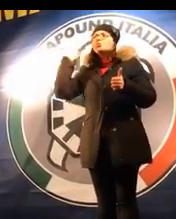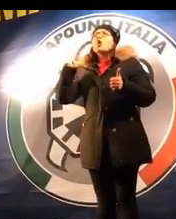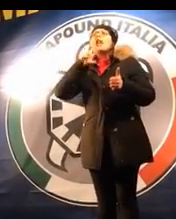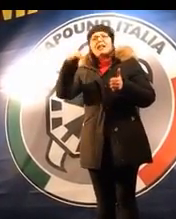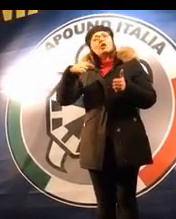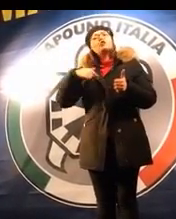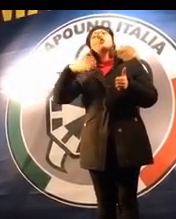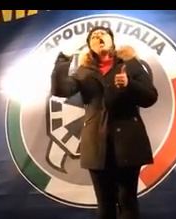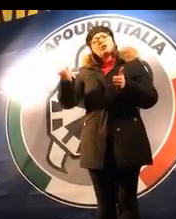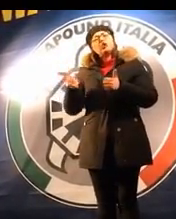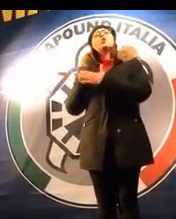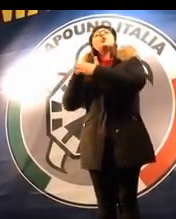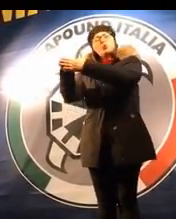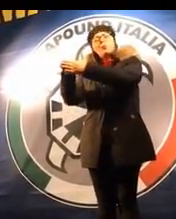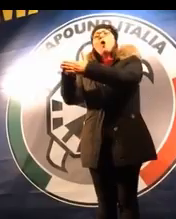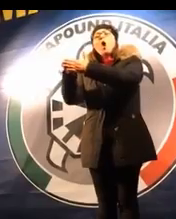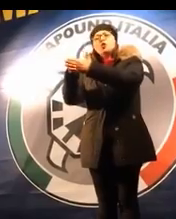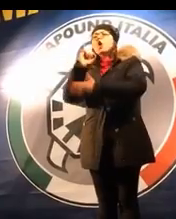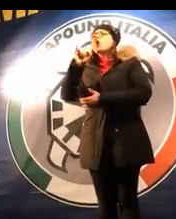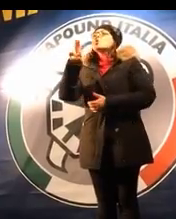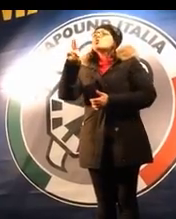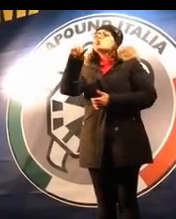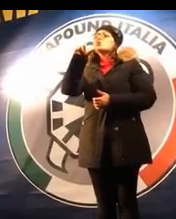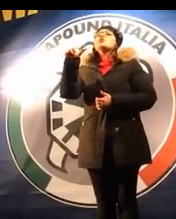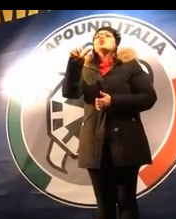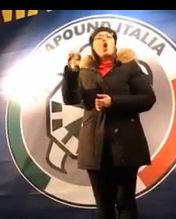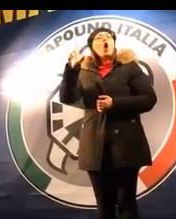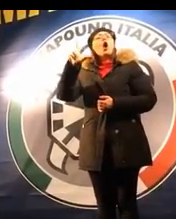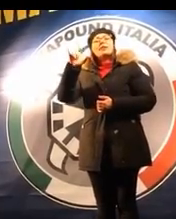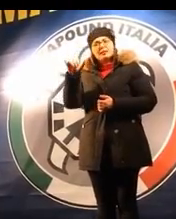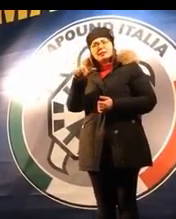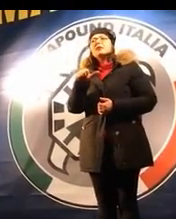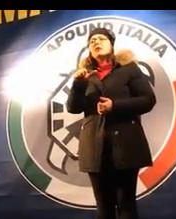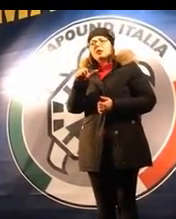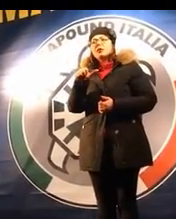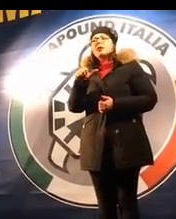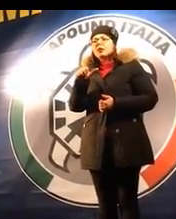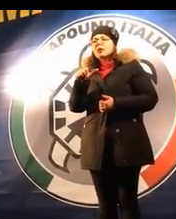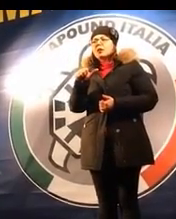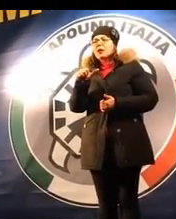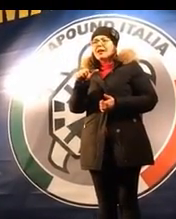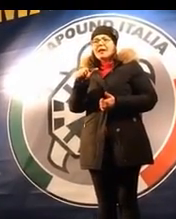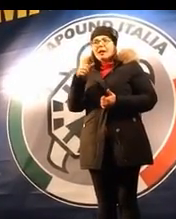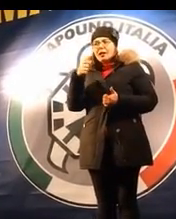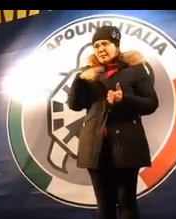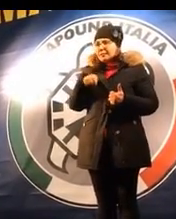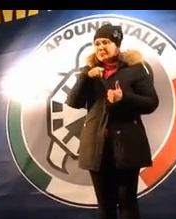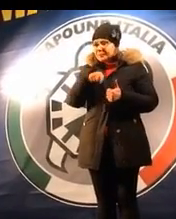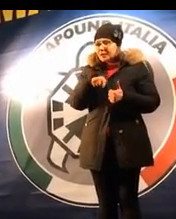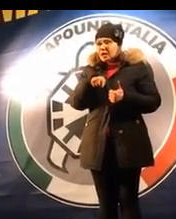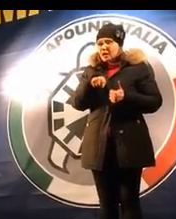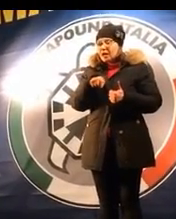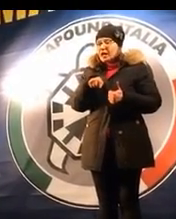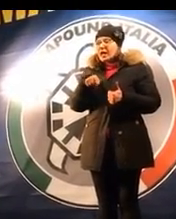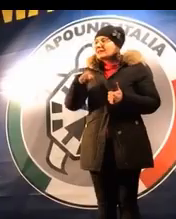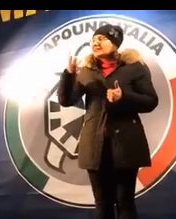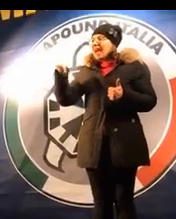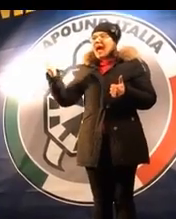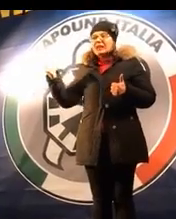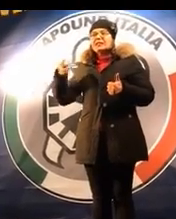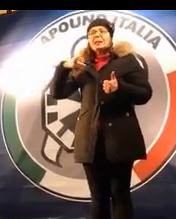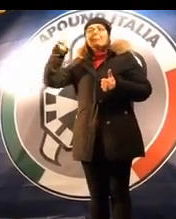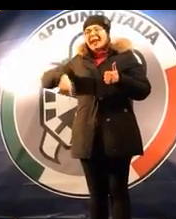questo messaggio ovviamente non lo manda ai suoi elettori, lo manda ai grandi poteri che gestiscono queste dinamiche, che pretendono lo Ius